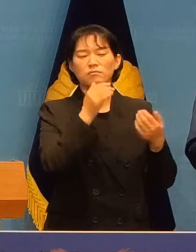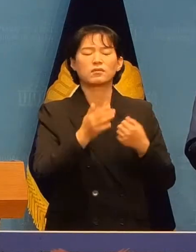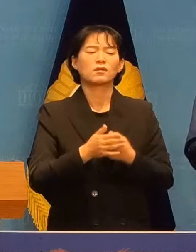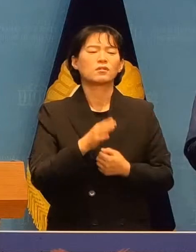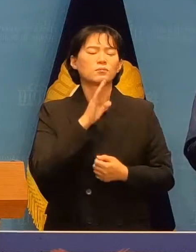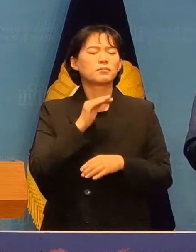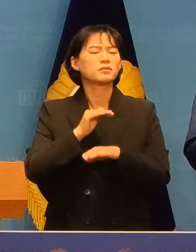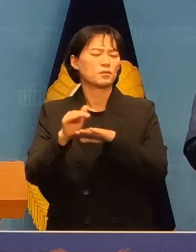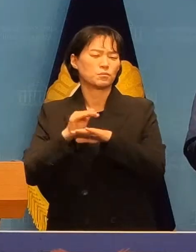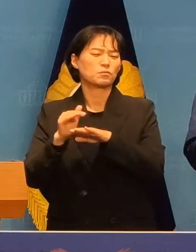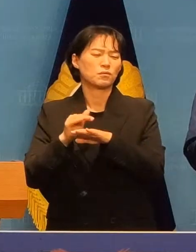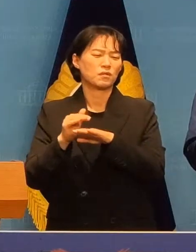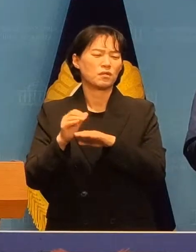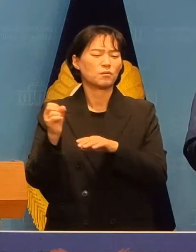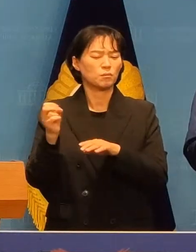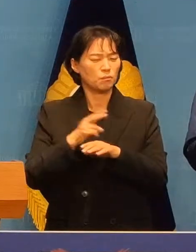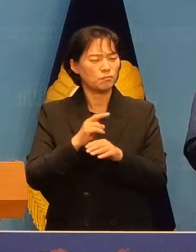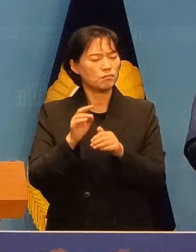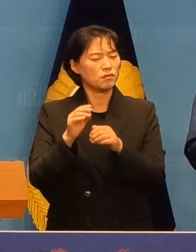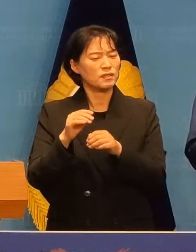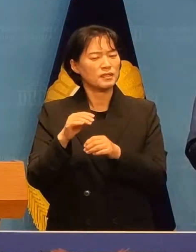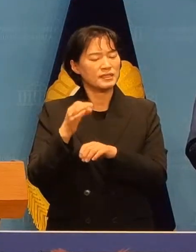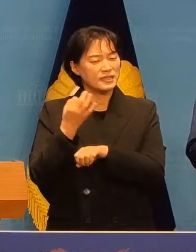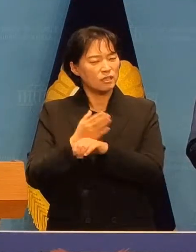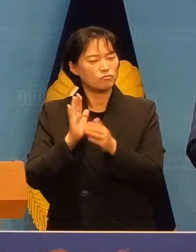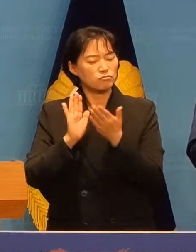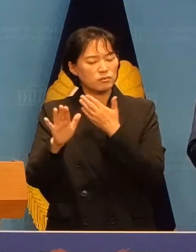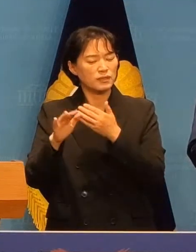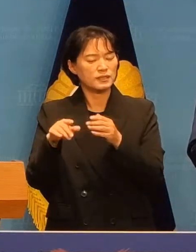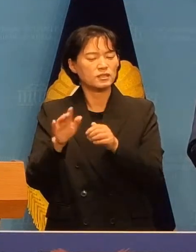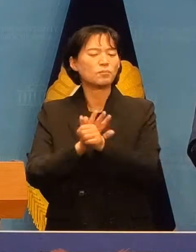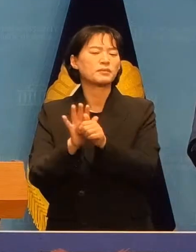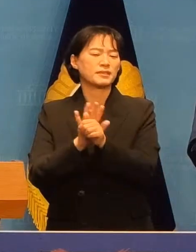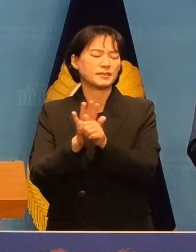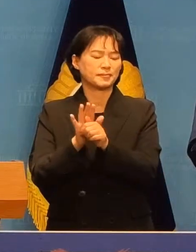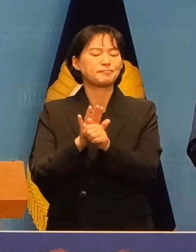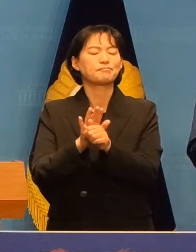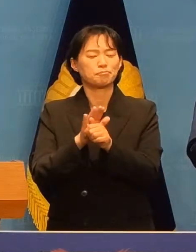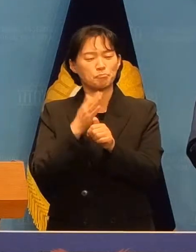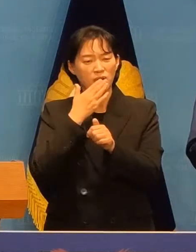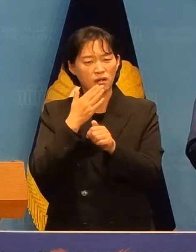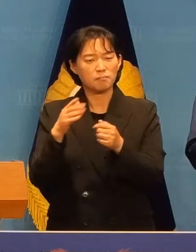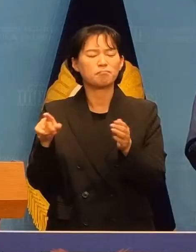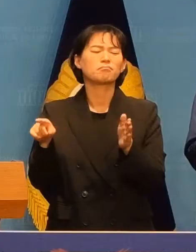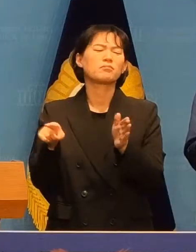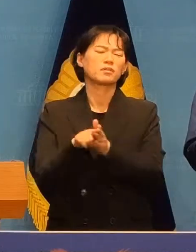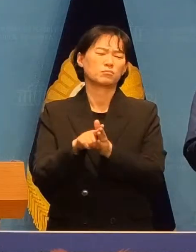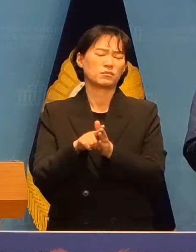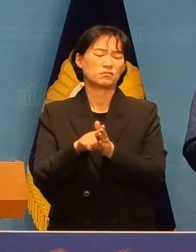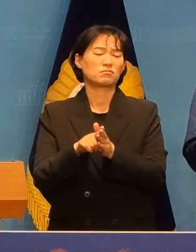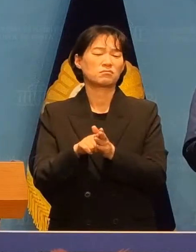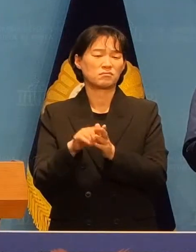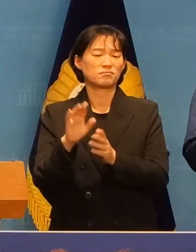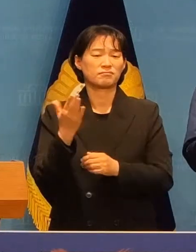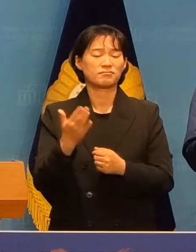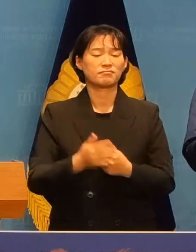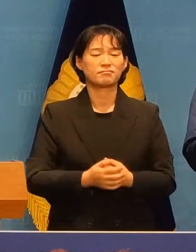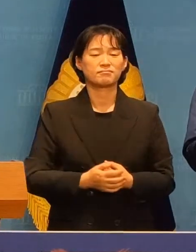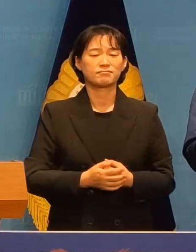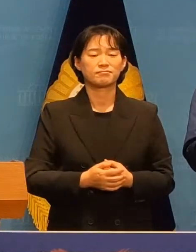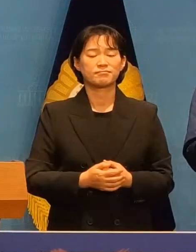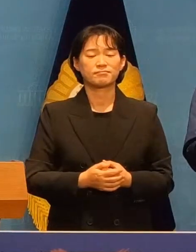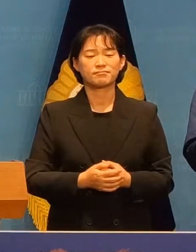품질에 대한 그리고 이후 서비스에 대한 믿음을 주기 때문에 선택하는 큰 원인이 되기도 합니다.